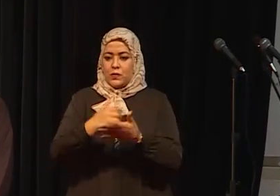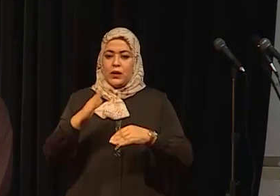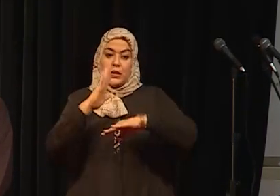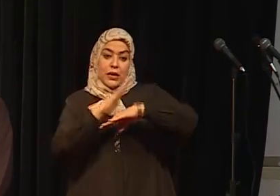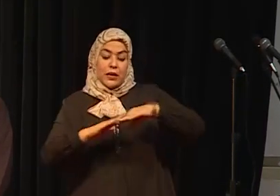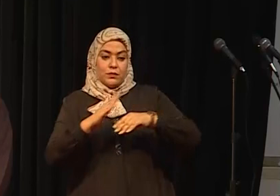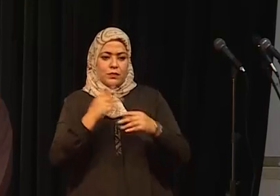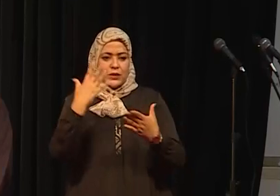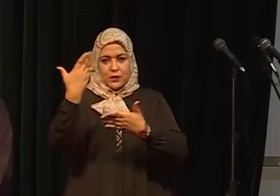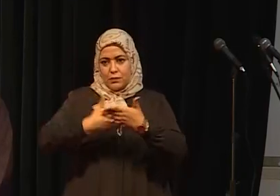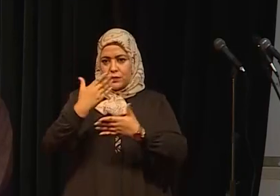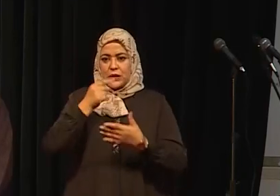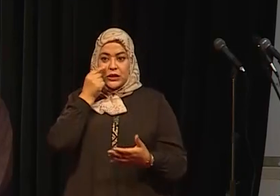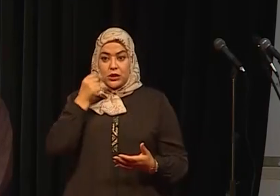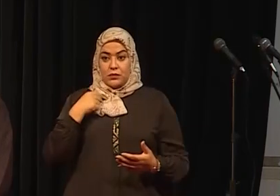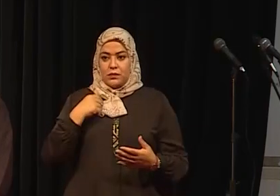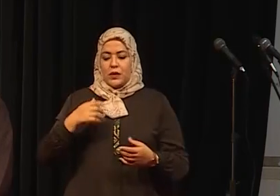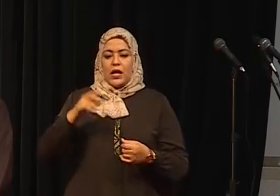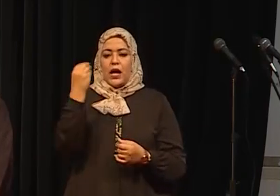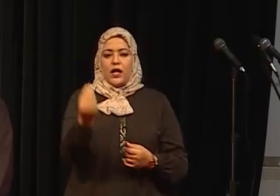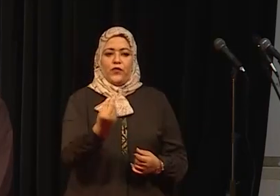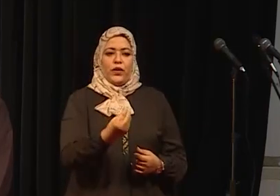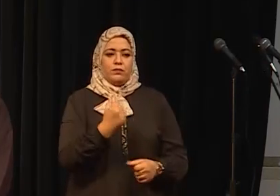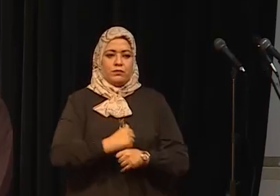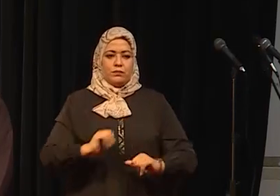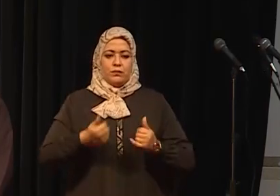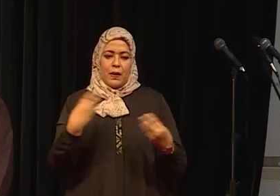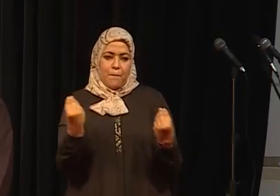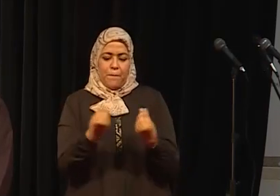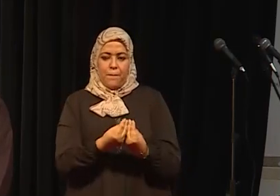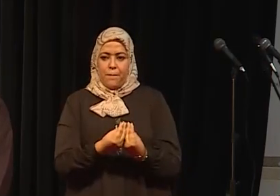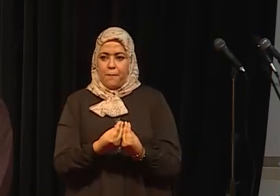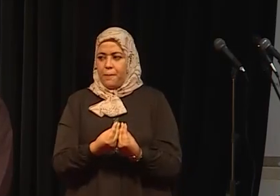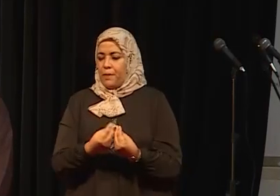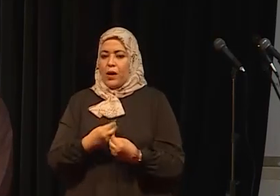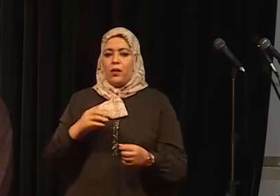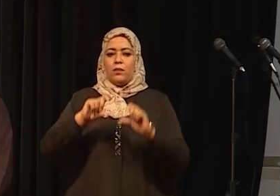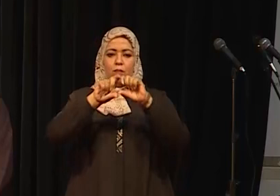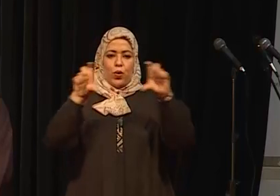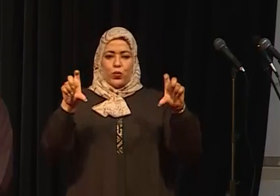حماية المعطيات ذات الطابع الشخصي ديال الأطفال مع الموضوع.